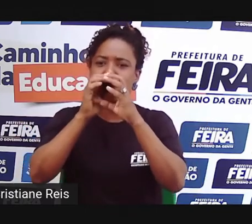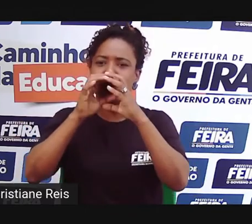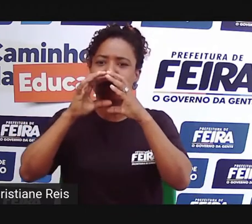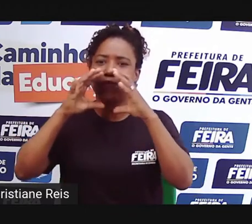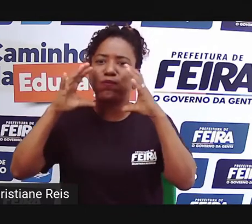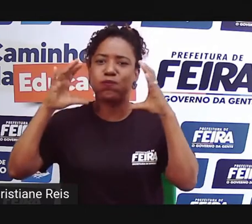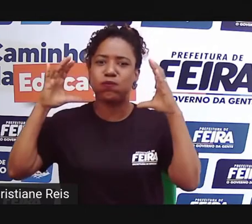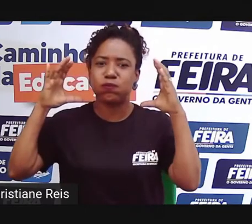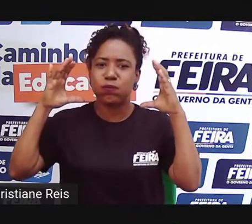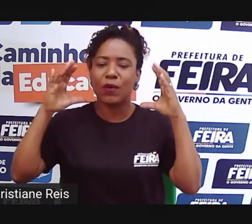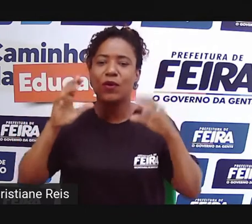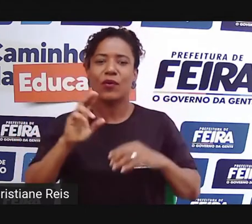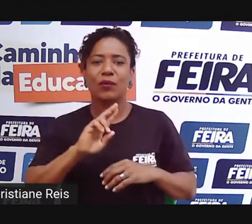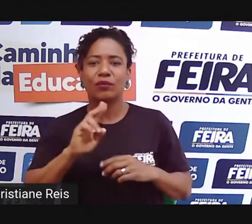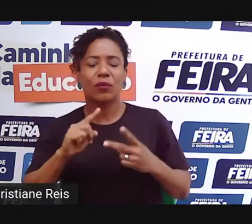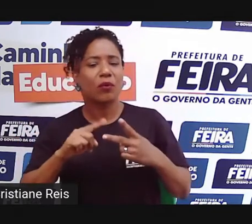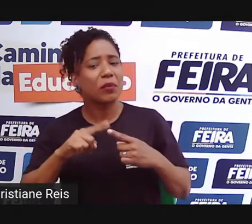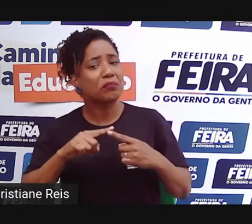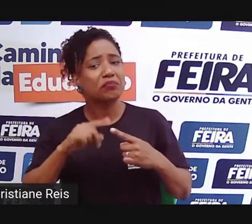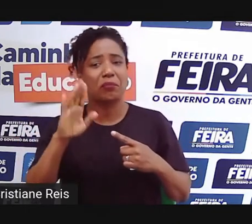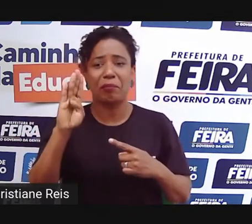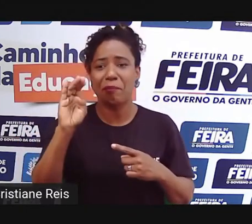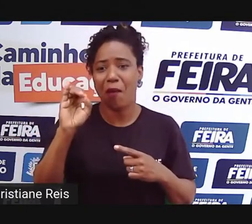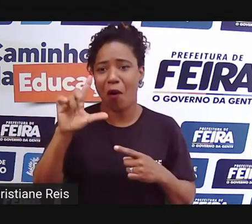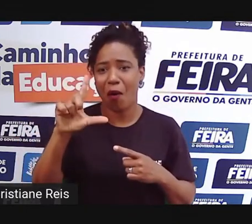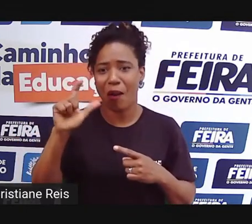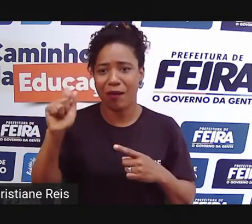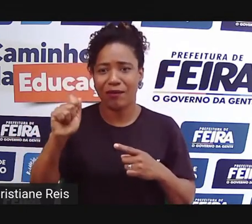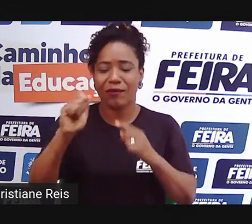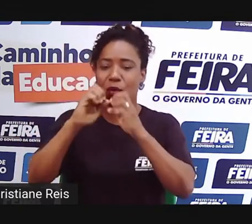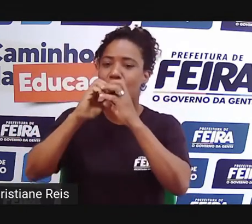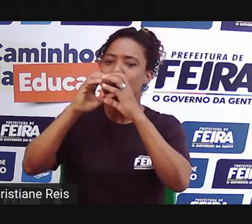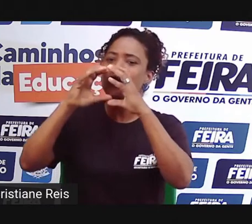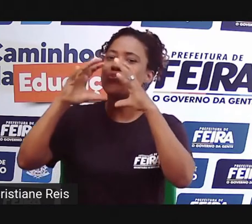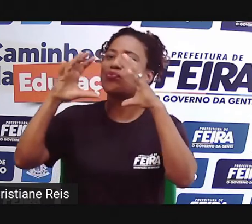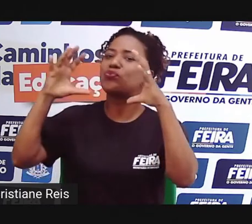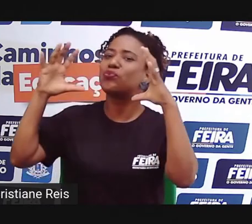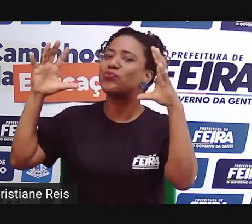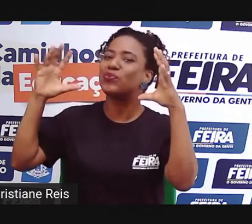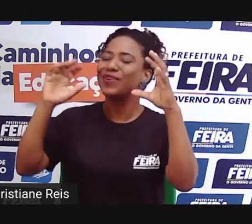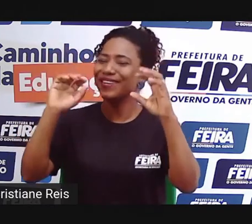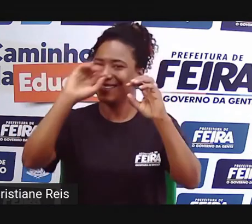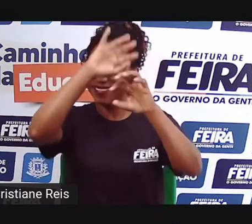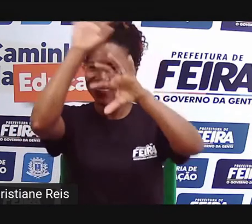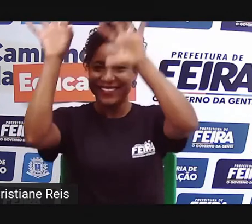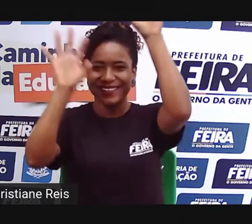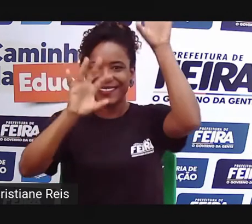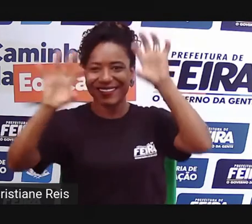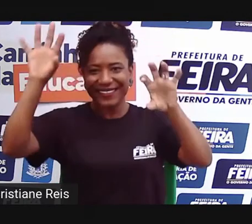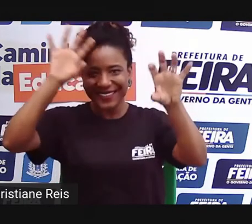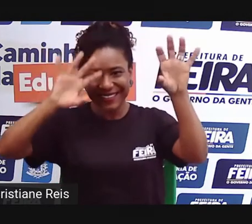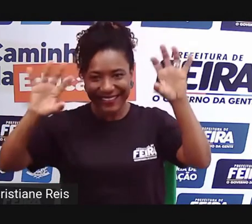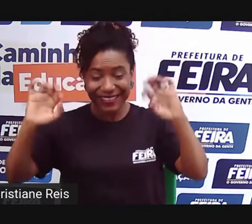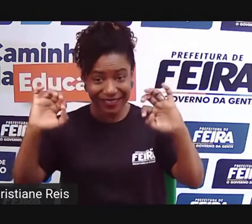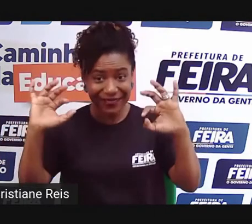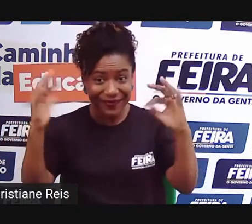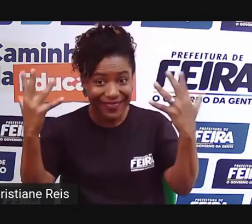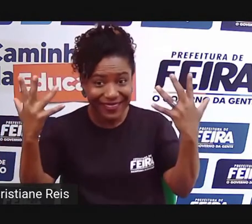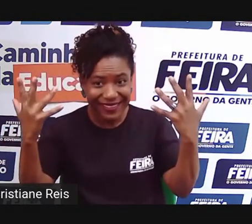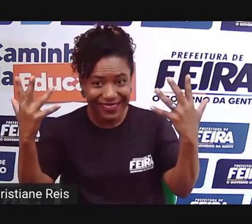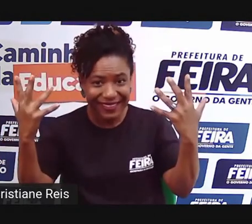Como que vocês chamam isso? Bola? Aquelas bolas de aniversário?